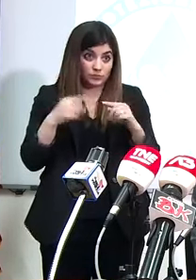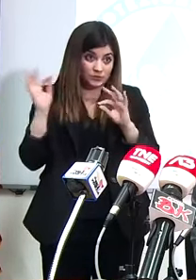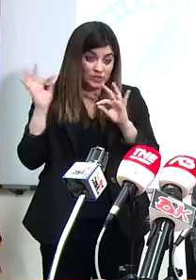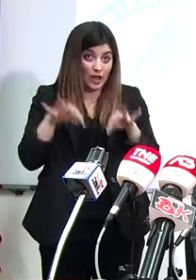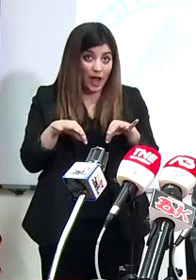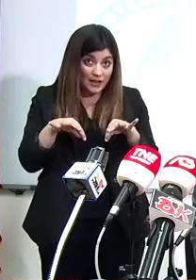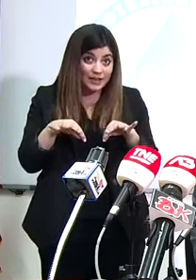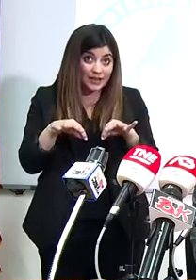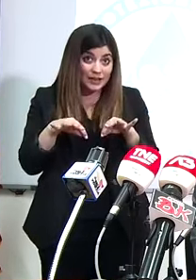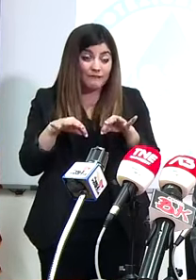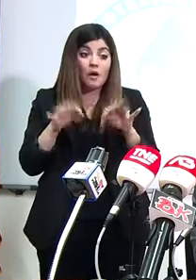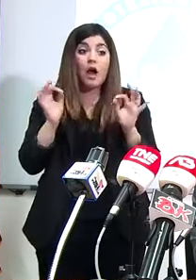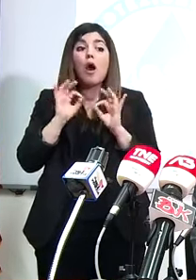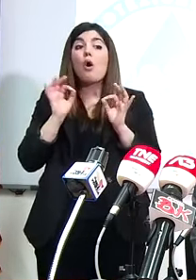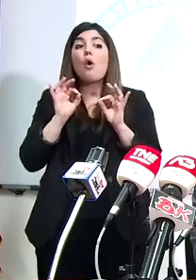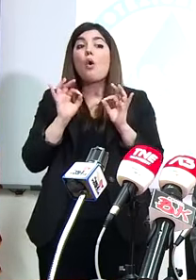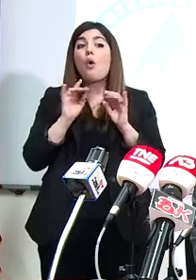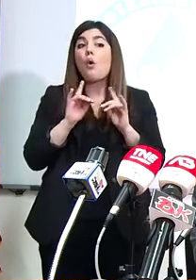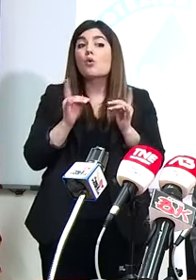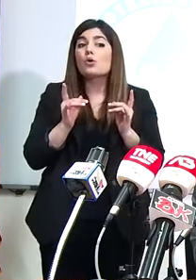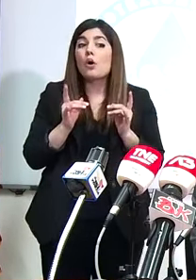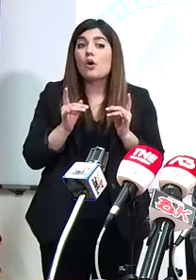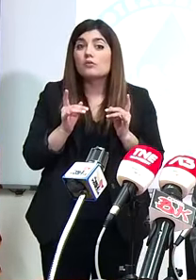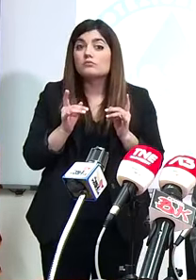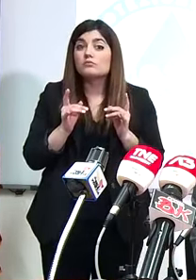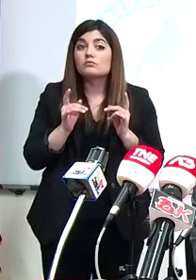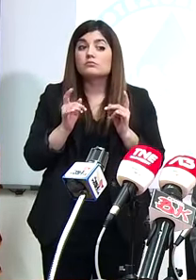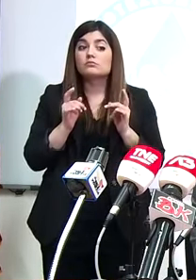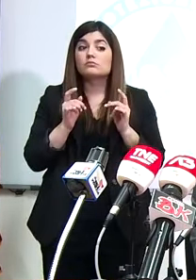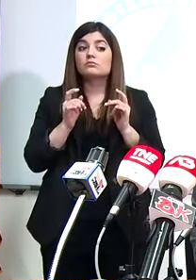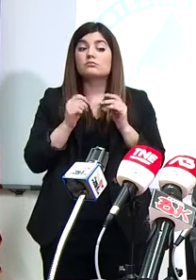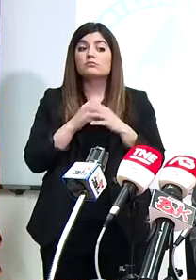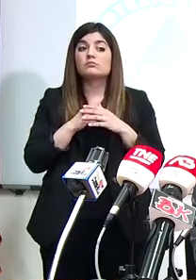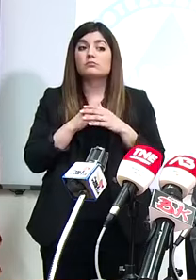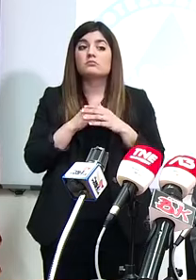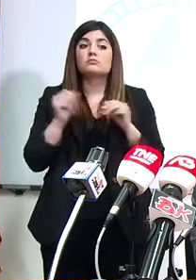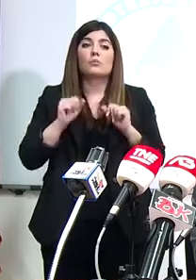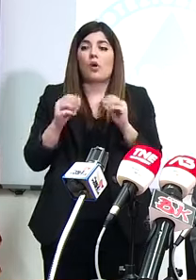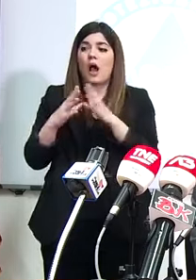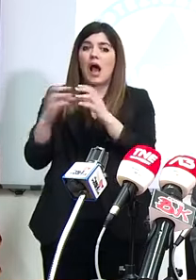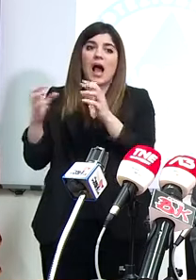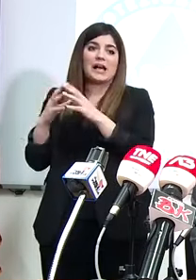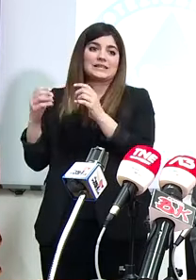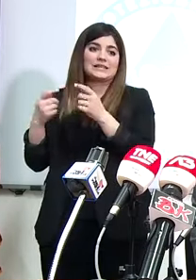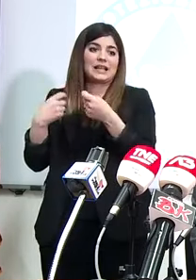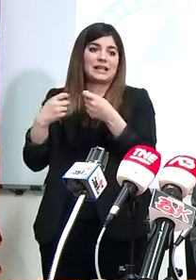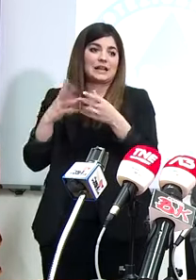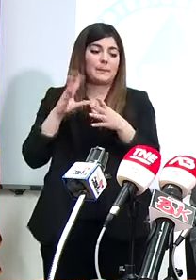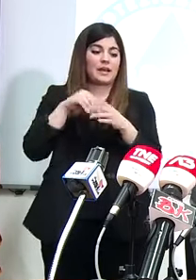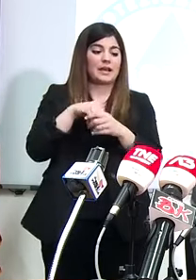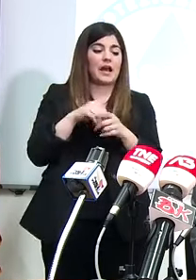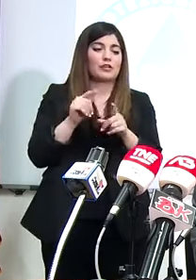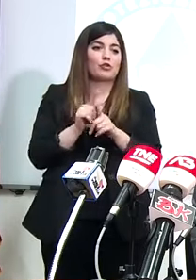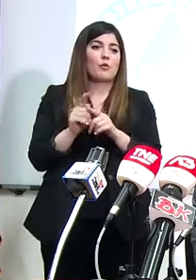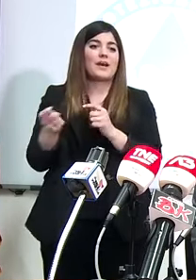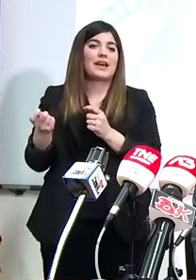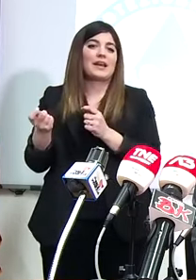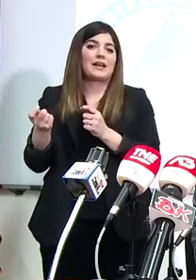iniziale o se invece giustamente le aziende collocando sul mercato prodotti con una strategia a lungo a medio termine